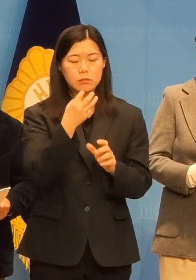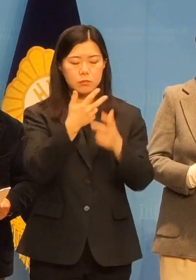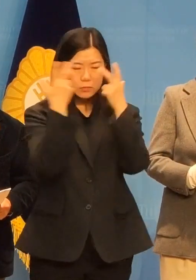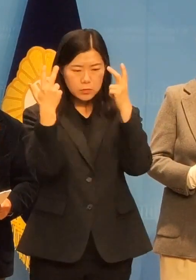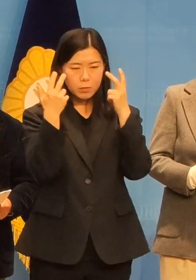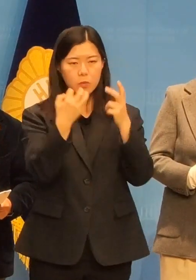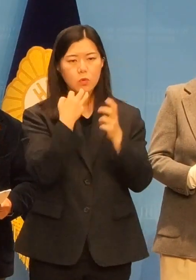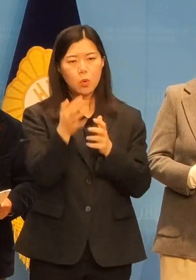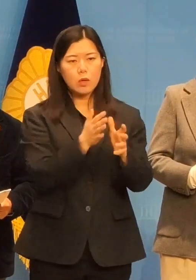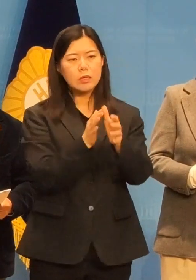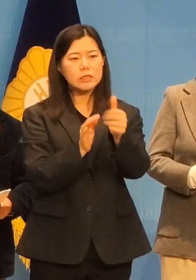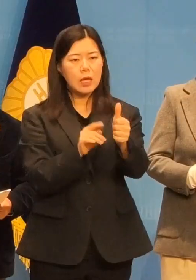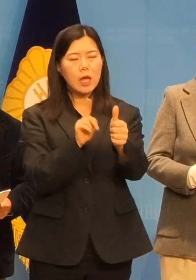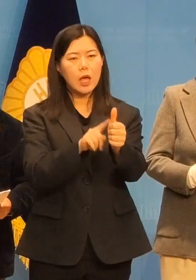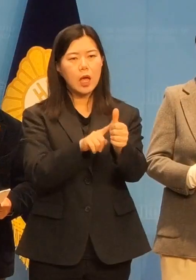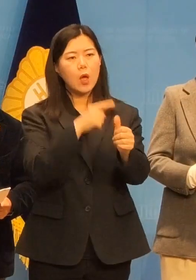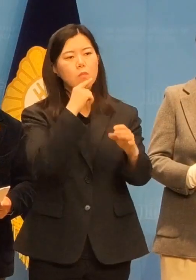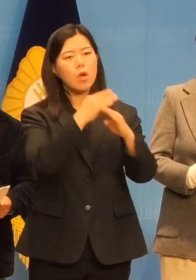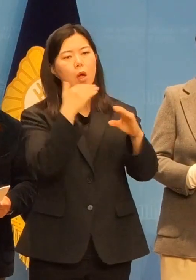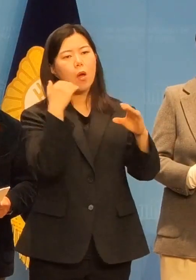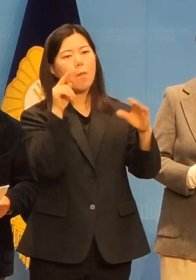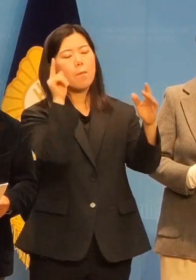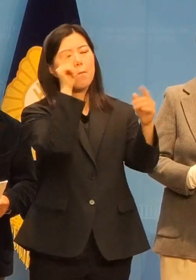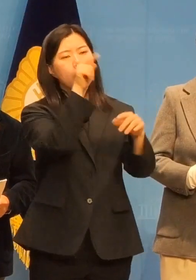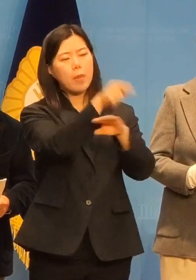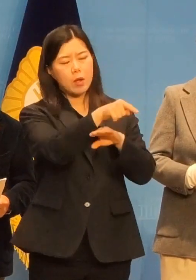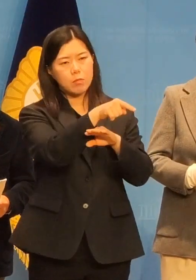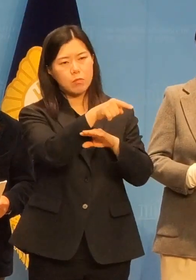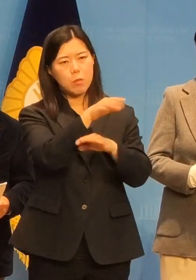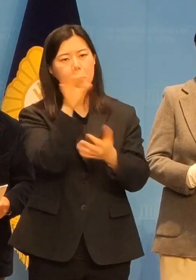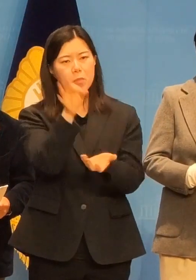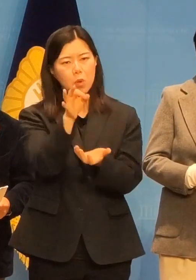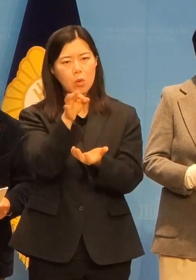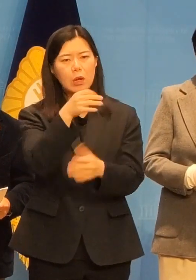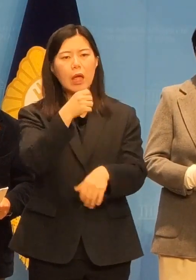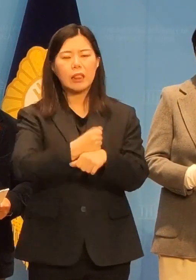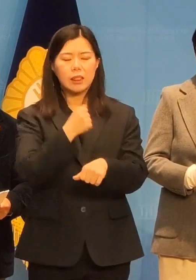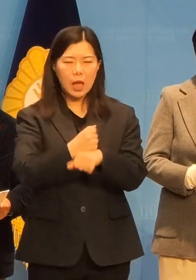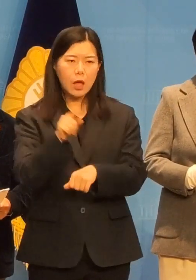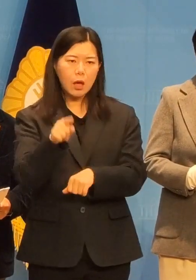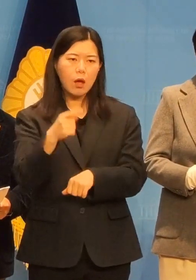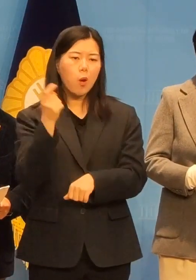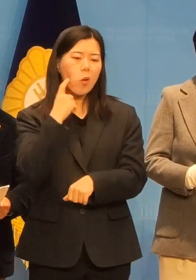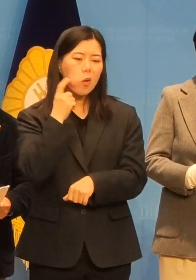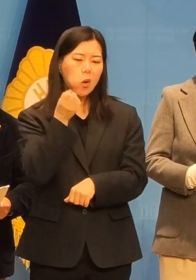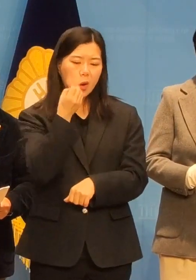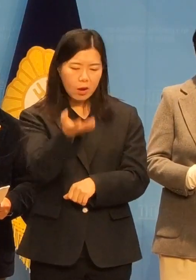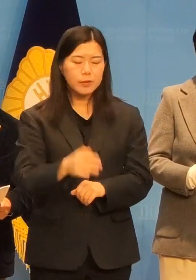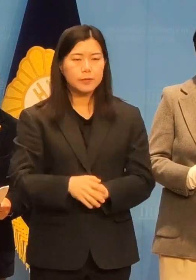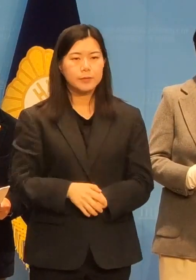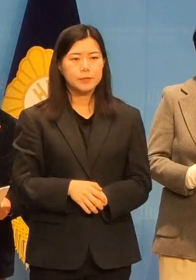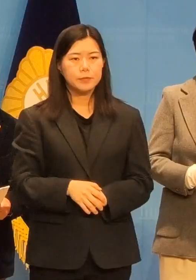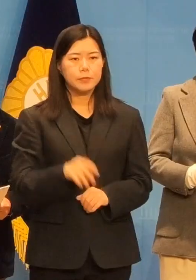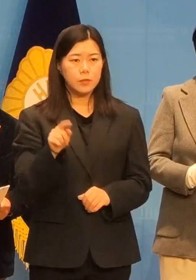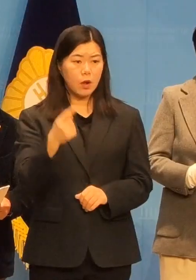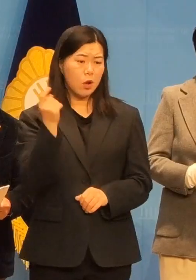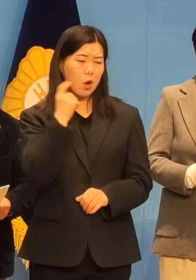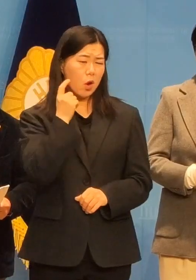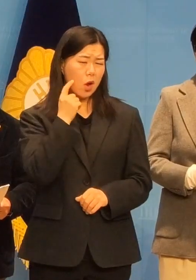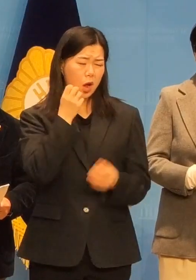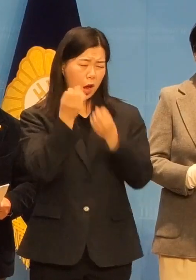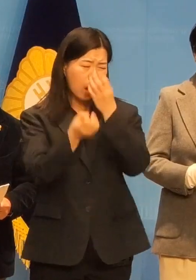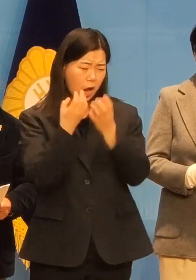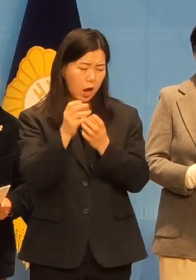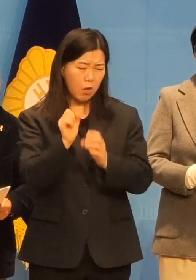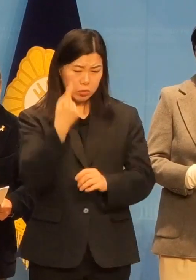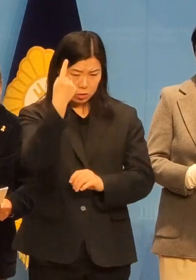도지사의 방북 비용이라고 허위로 진술했습니다. 그리고 이러한 허위 진술을